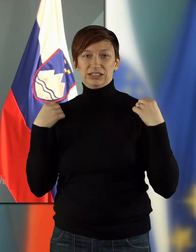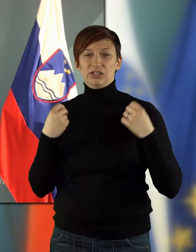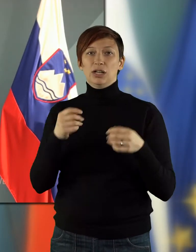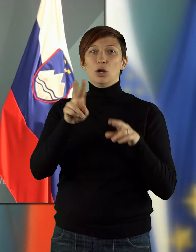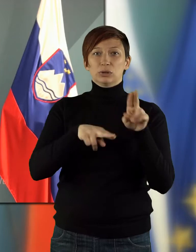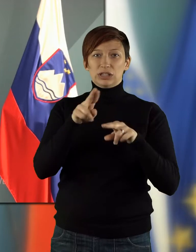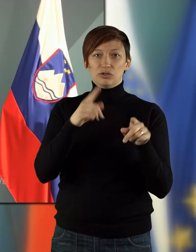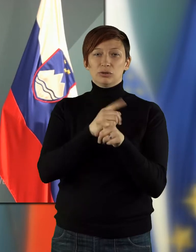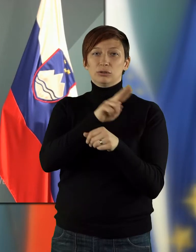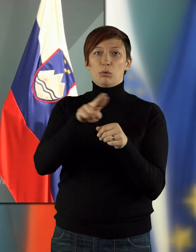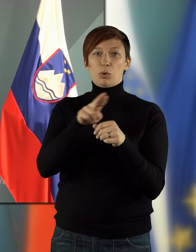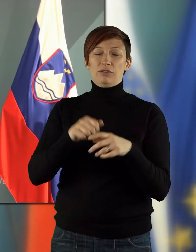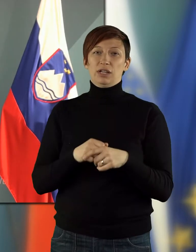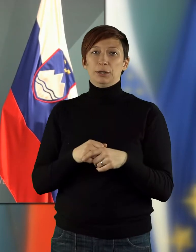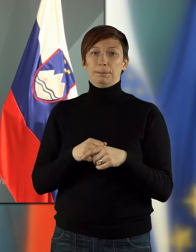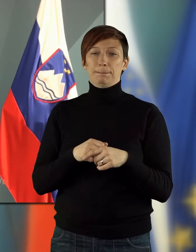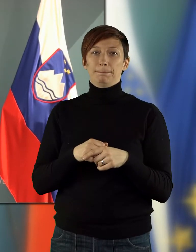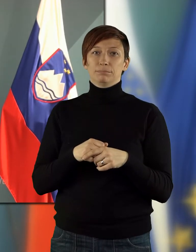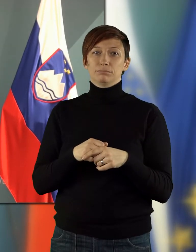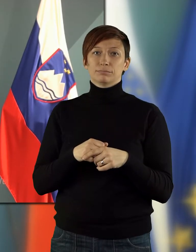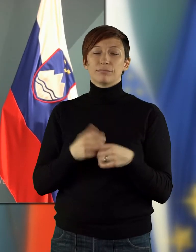sredstev, vzdrževanja in popolnjevanja.